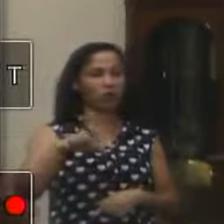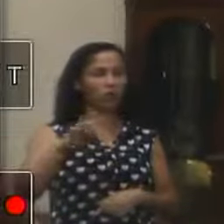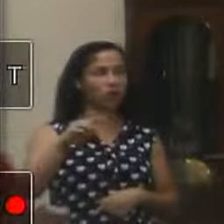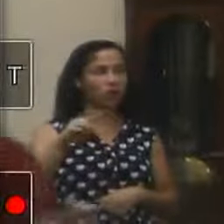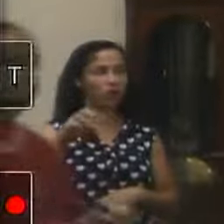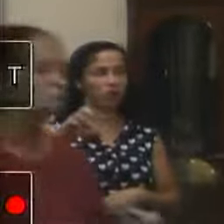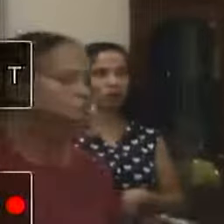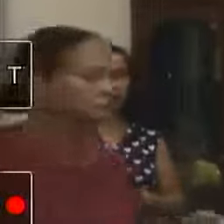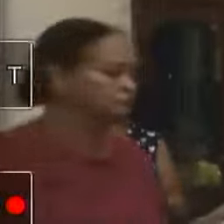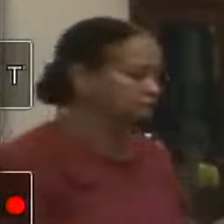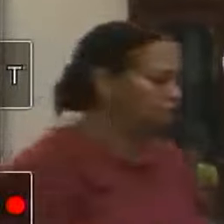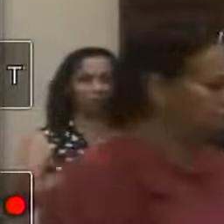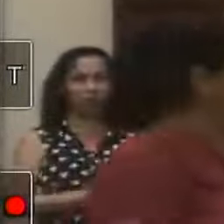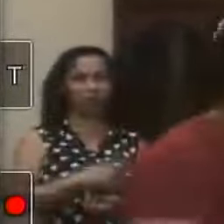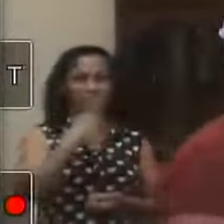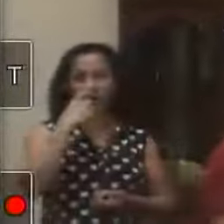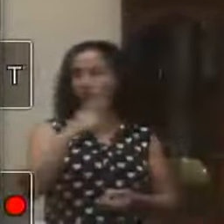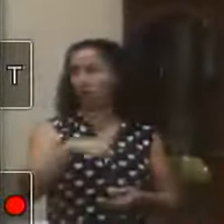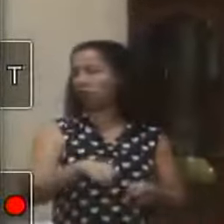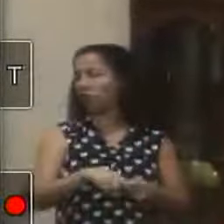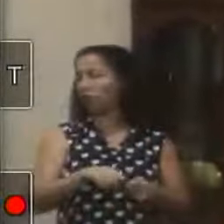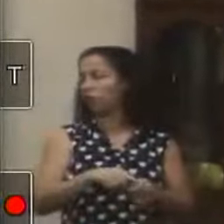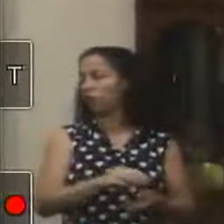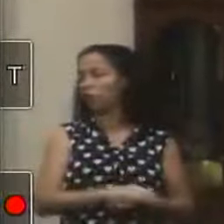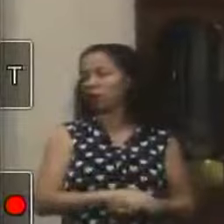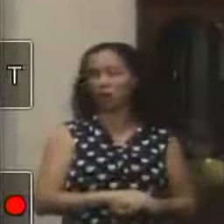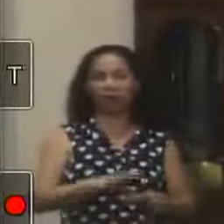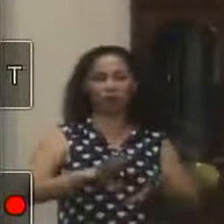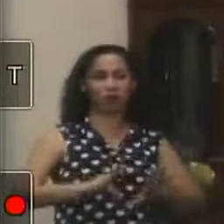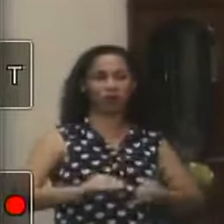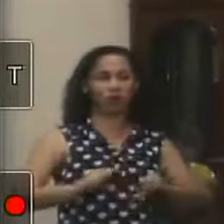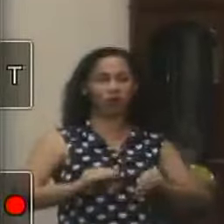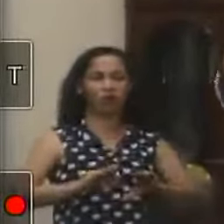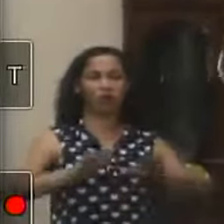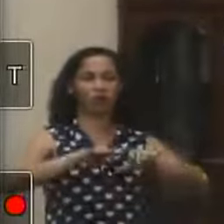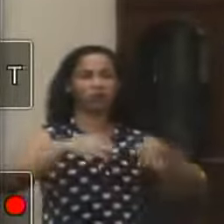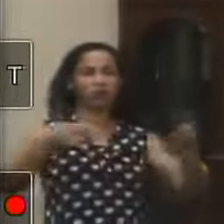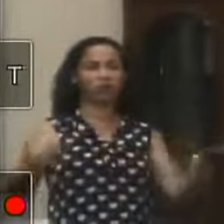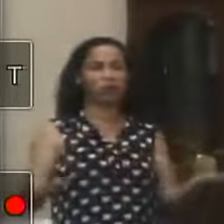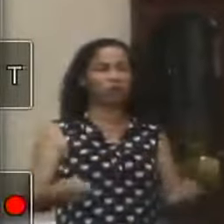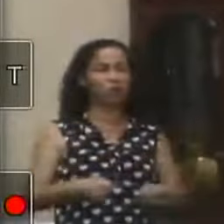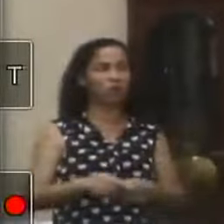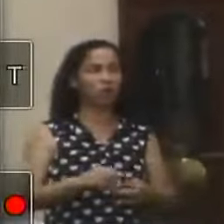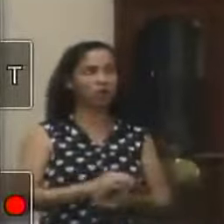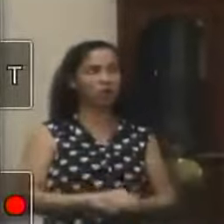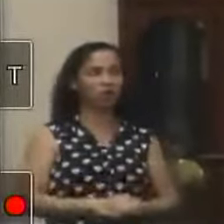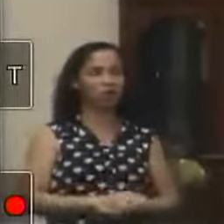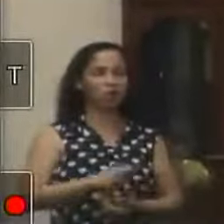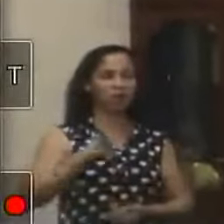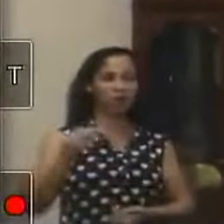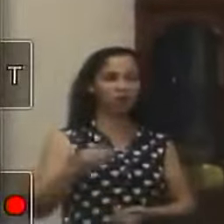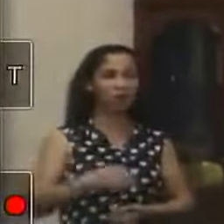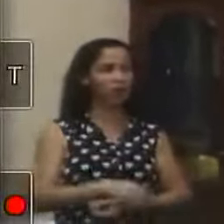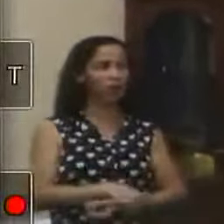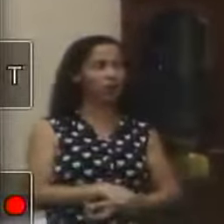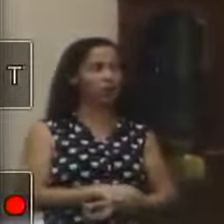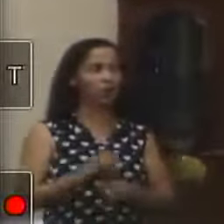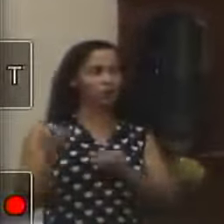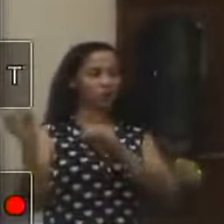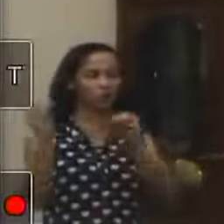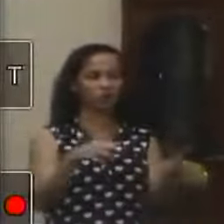lixo doméstico, sofá, pedaço de armário, ou seja, virou um depósito, a beirada da